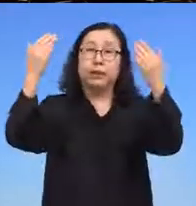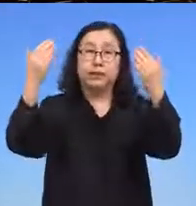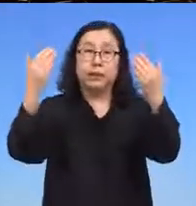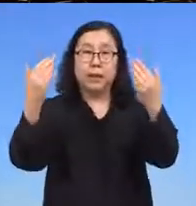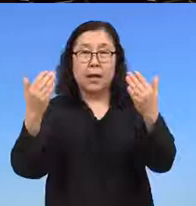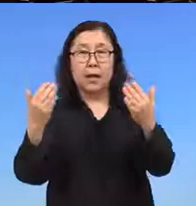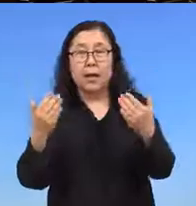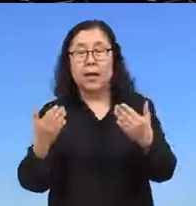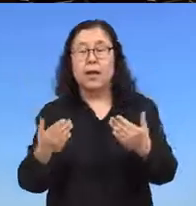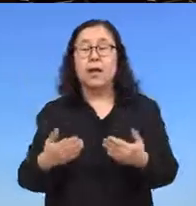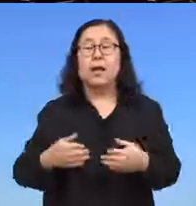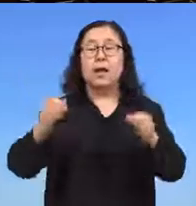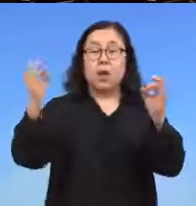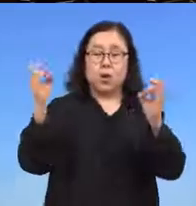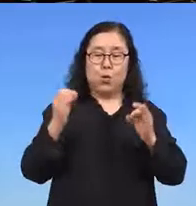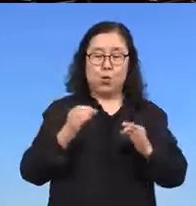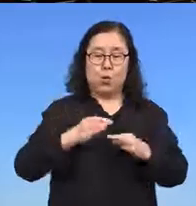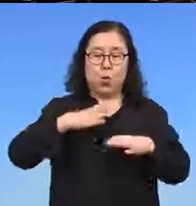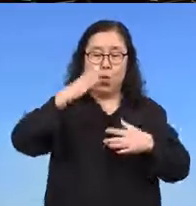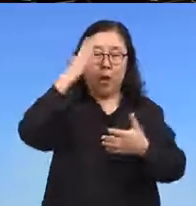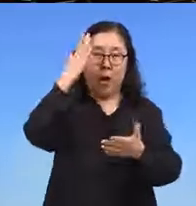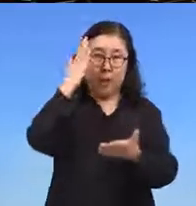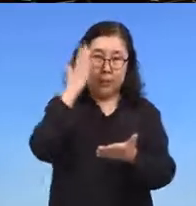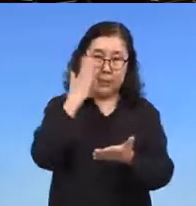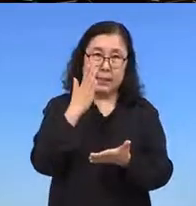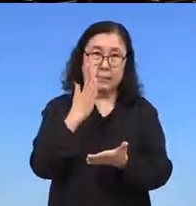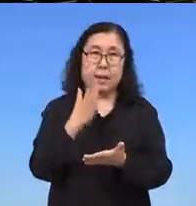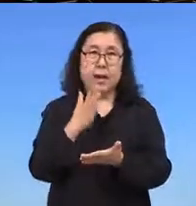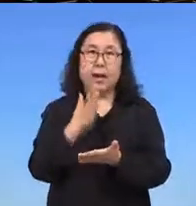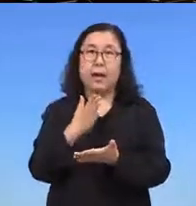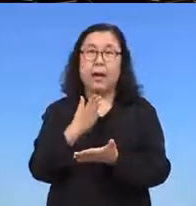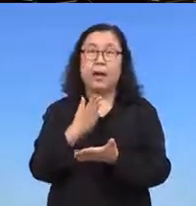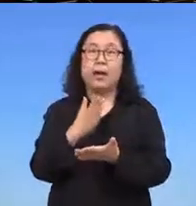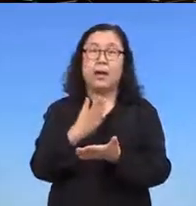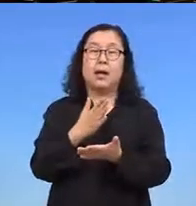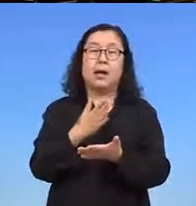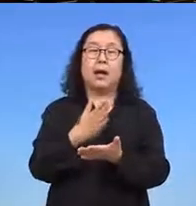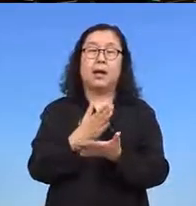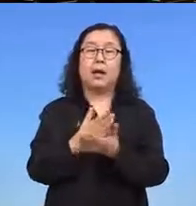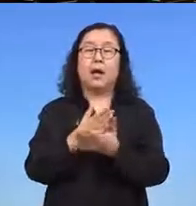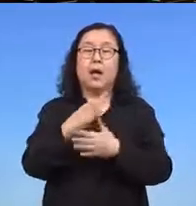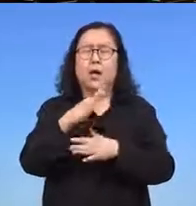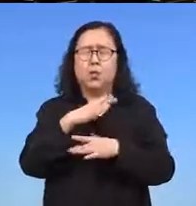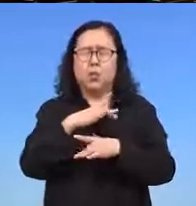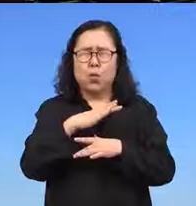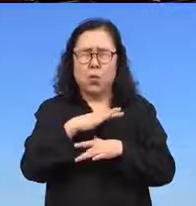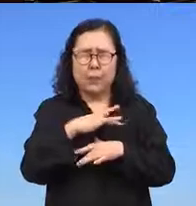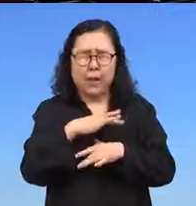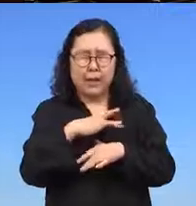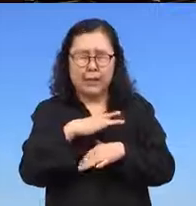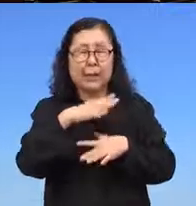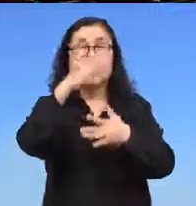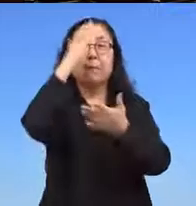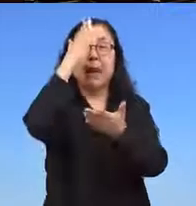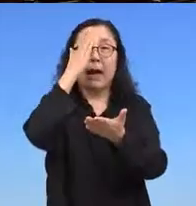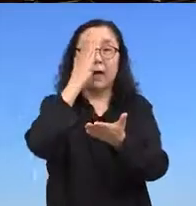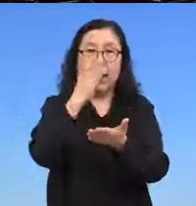하나님이 지켜주시네. 놀라지 마라. 놀라지 마라. 겁내지